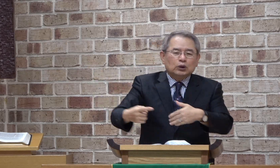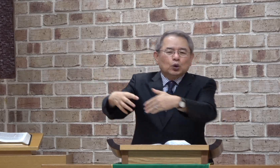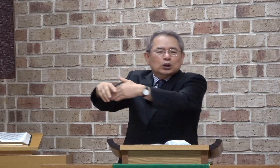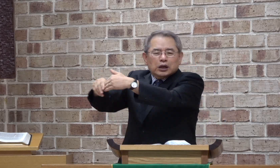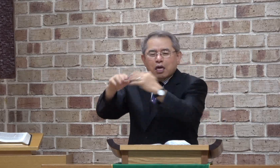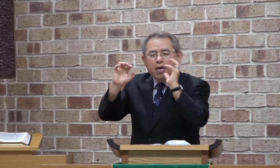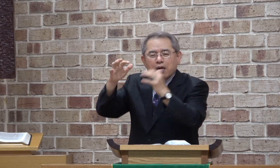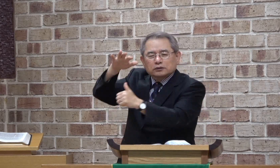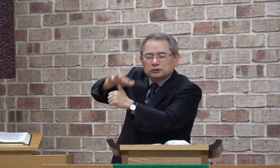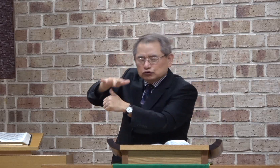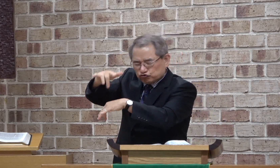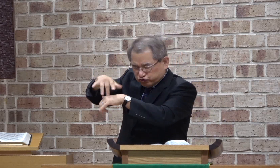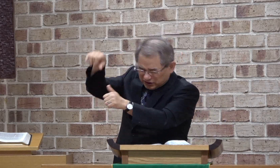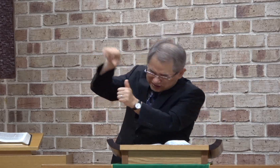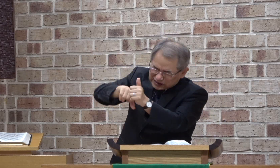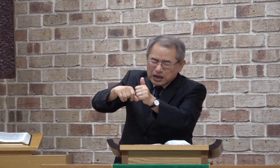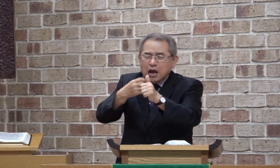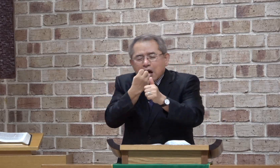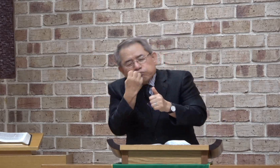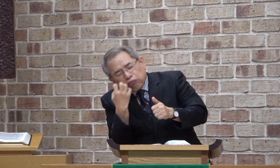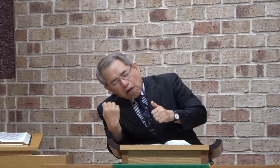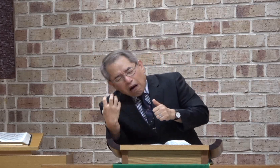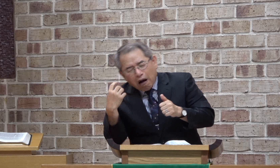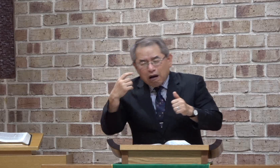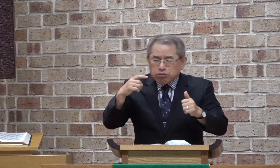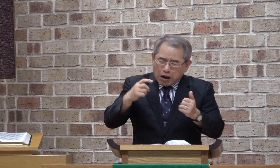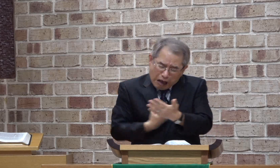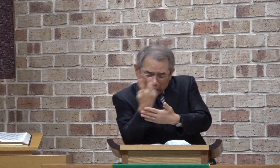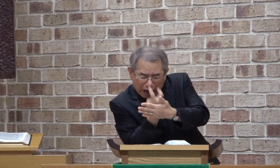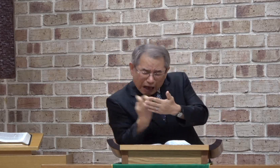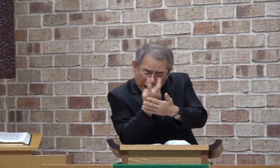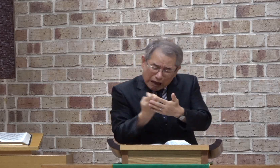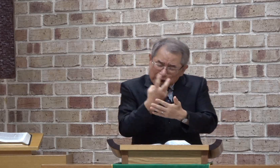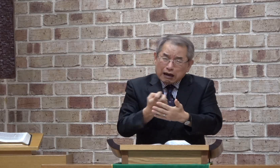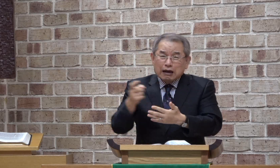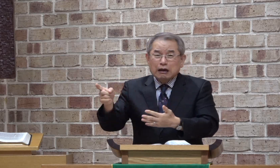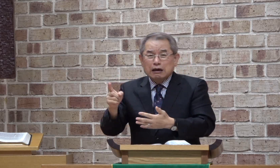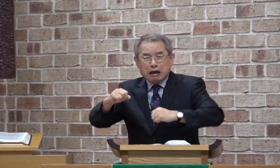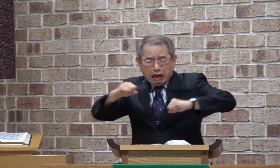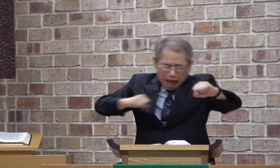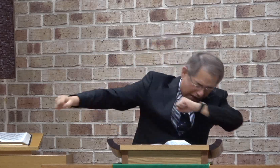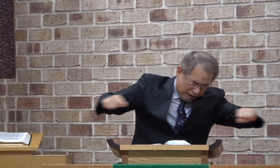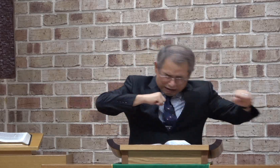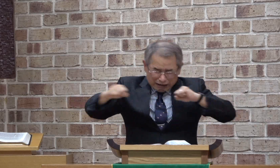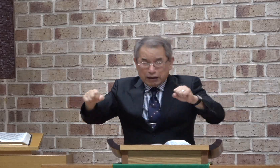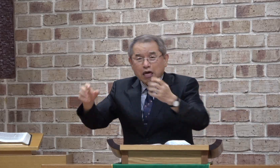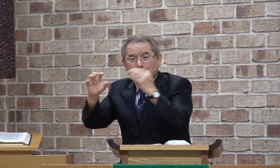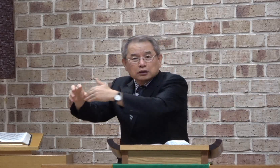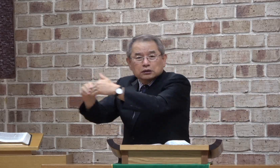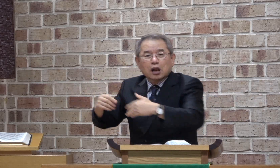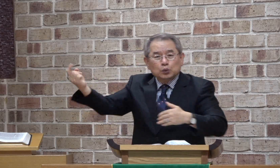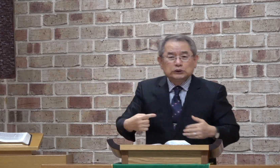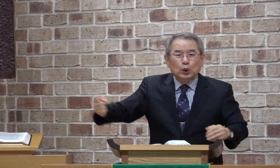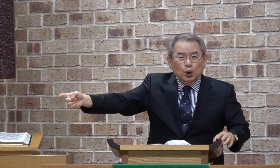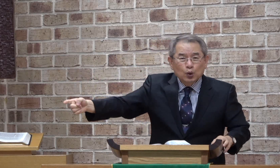어떤 사람이 귀신 들린 사람을 데리고 왔습니다. 제자들 앞에. 그리고 간지를